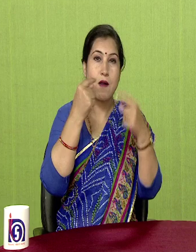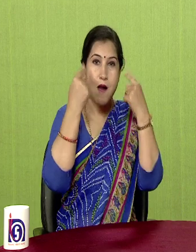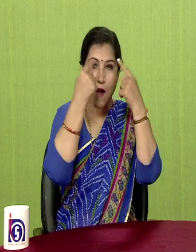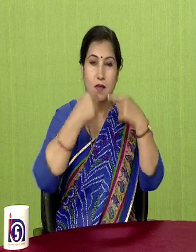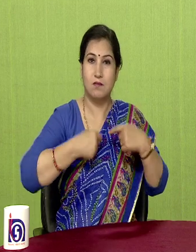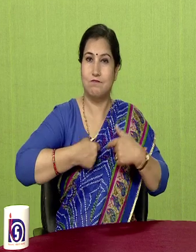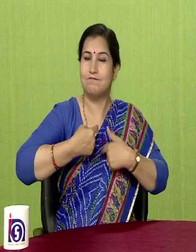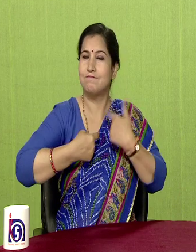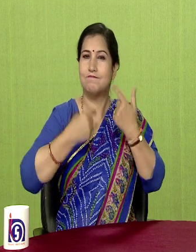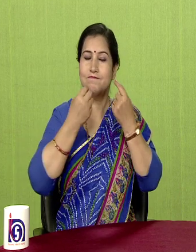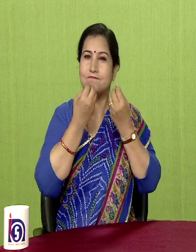हैं।